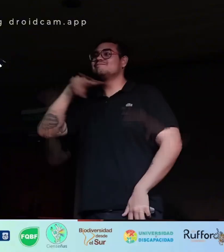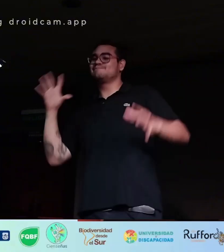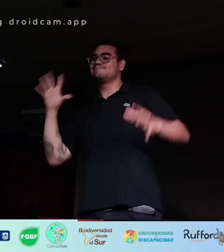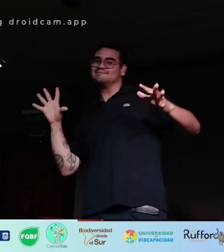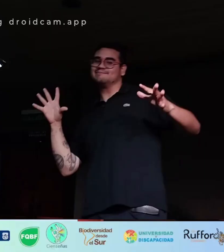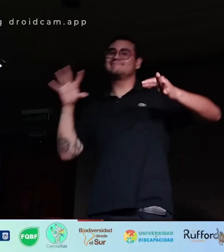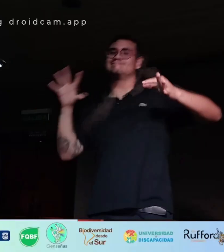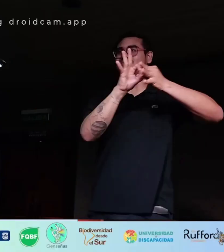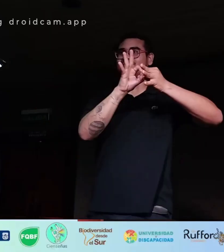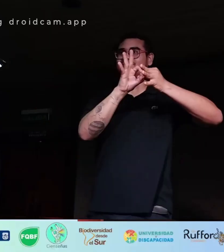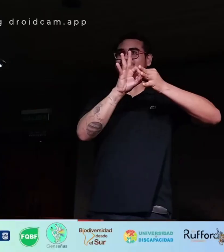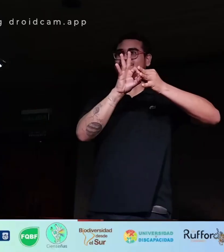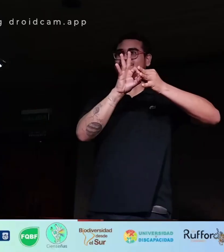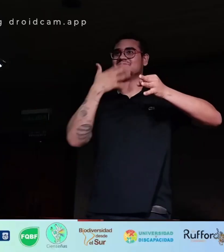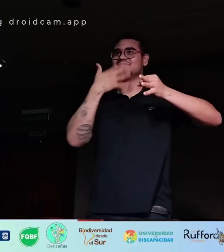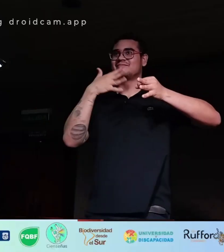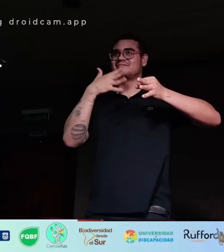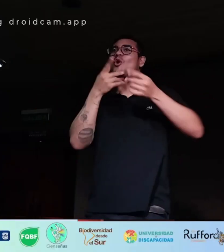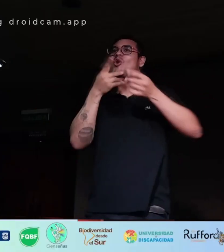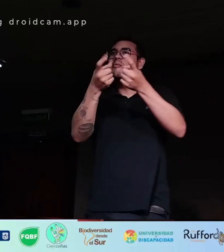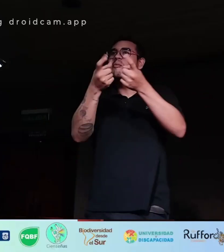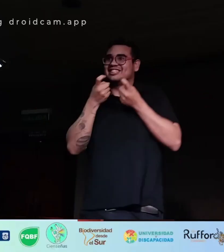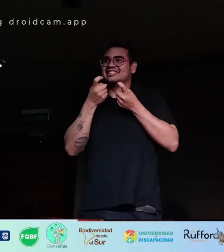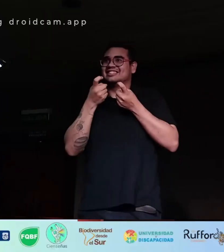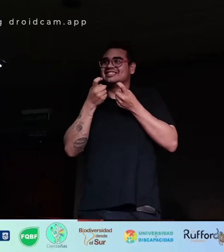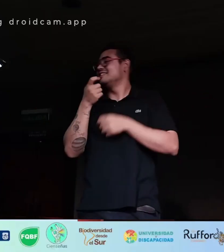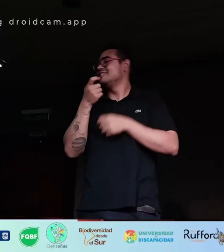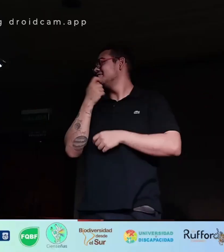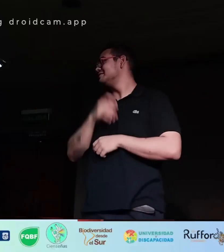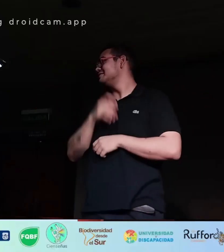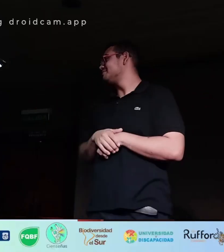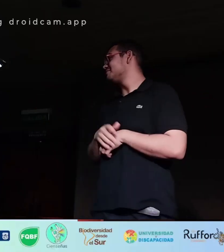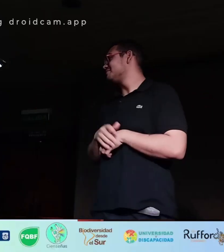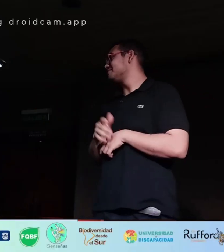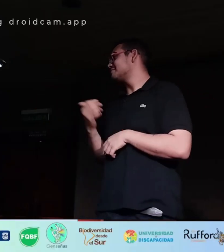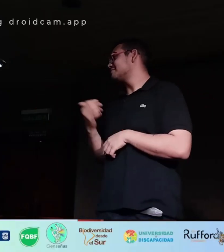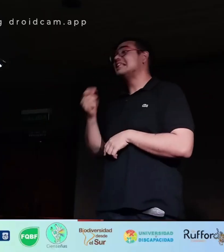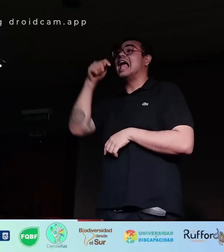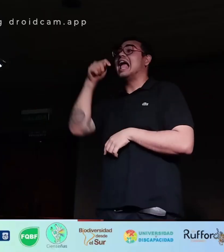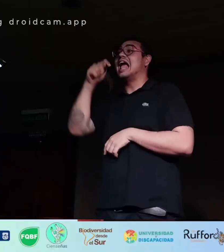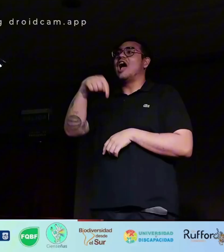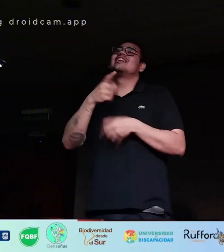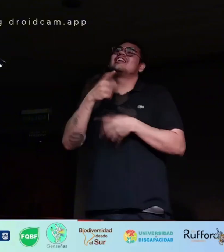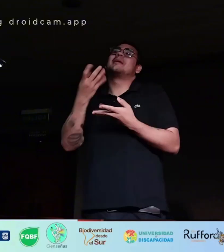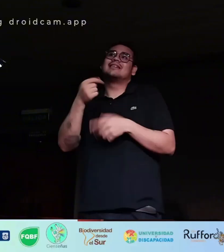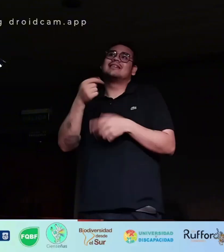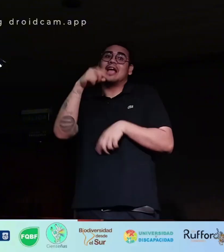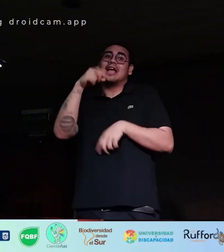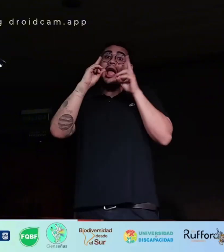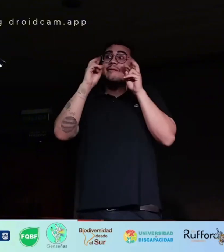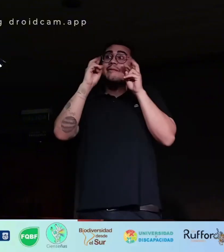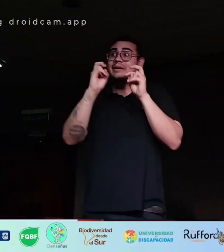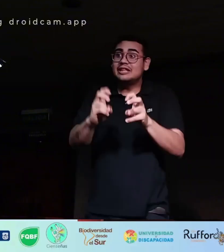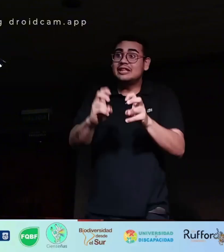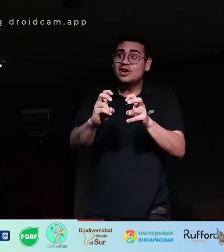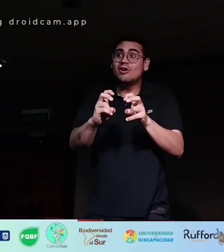cierta cantidad de tiempo, trabajo una cierta cantidad de tiempo y pauso un buen periodo y así vuelvo.